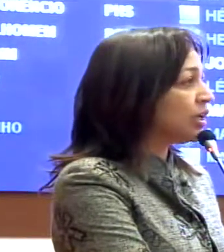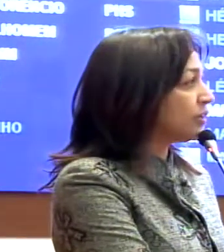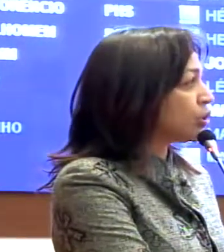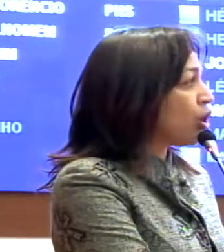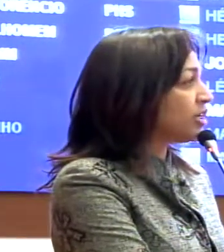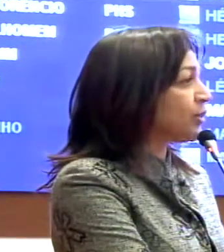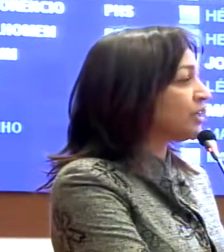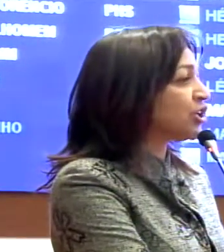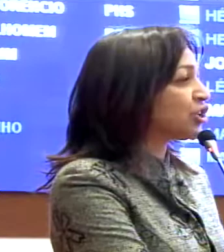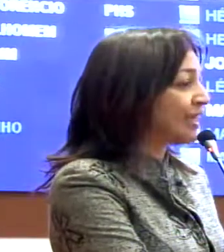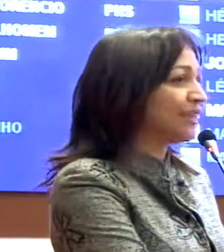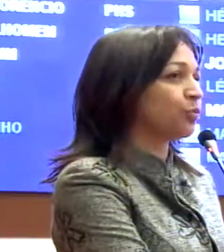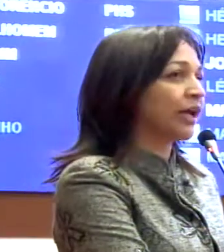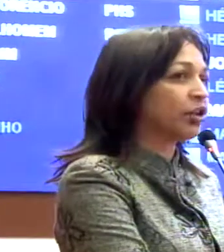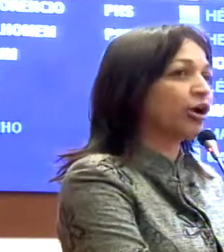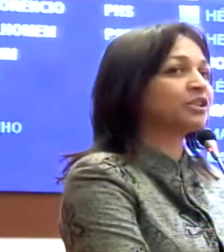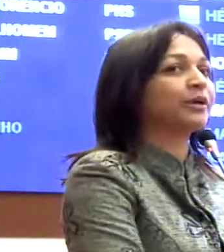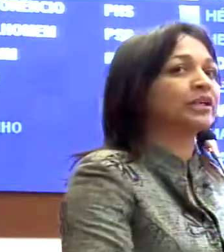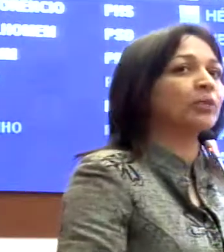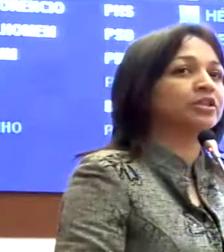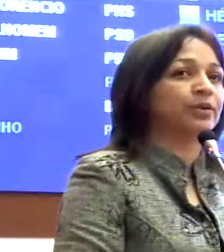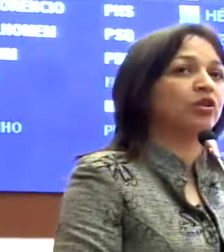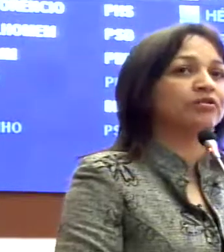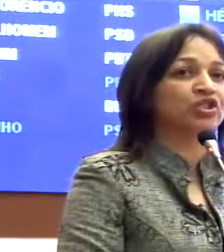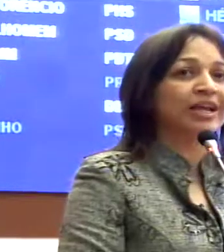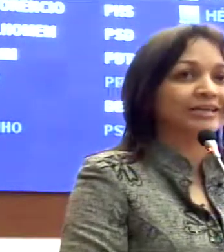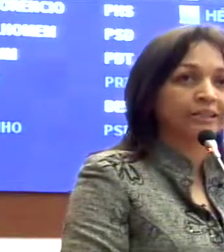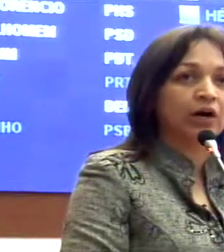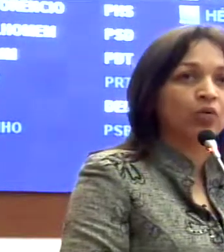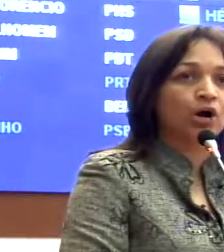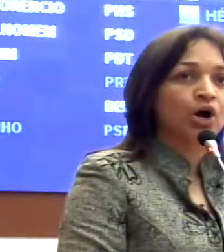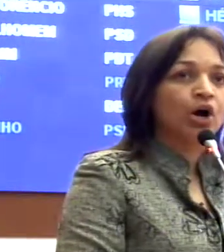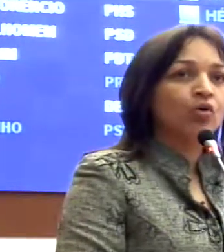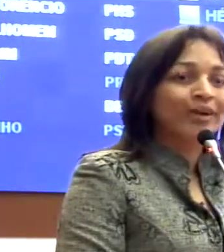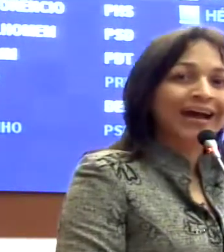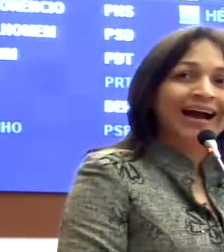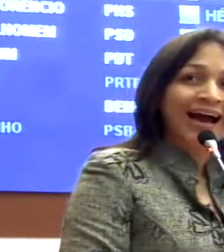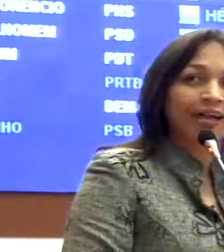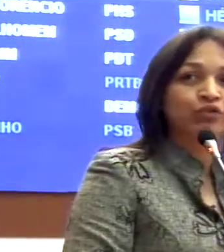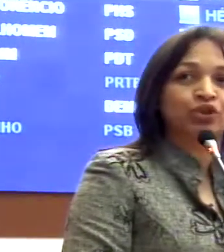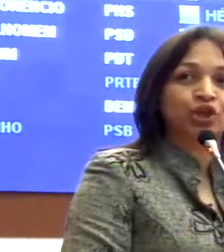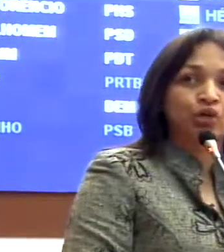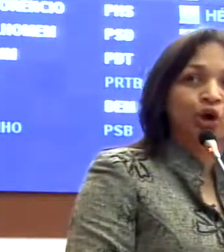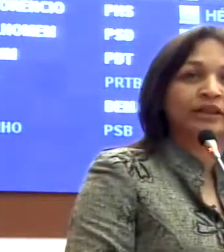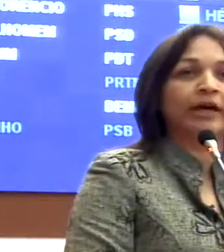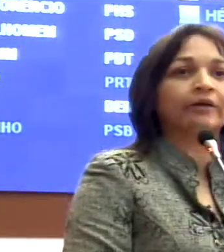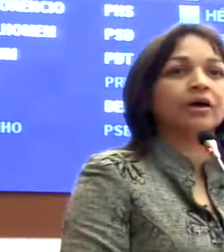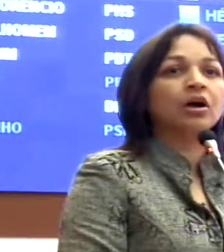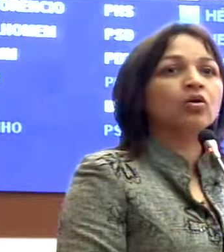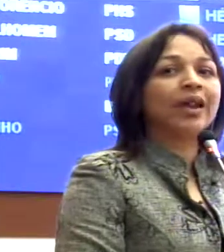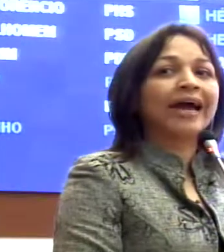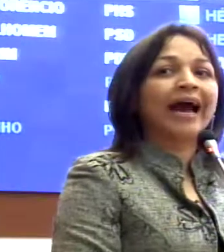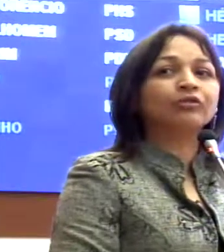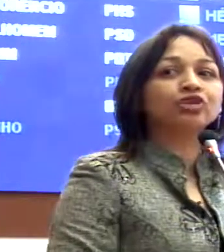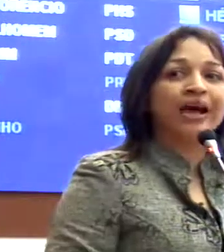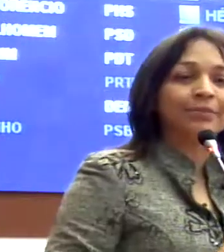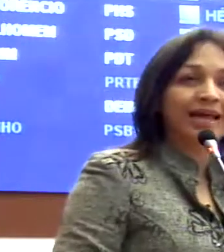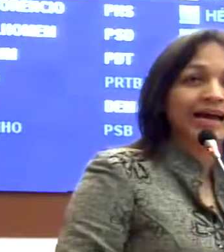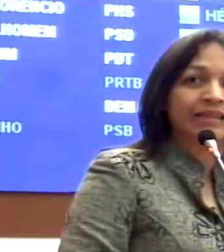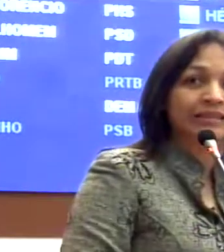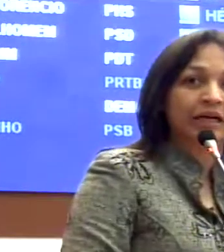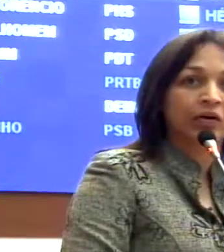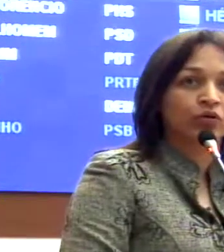Saindo de entre nós, mas deixando para nós, especialmente para a nossa geração, um legado de luta, um legado